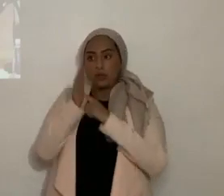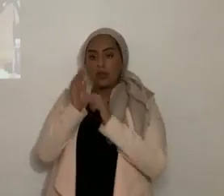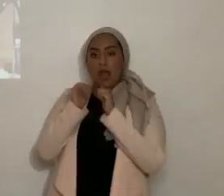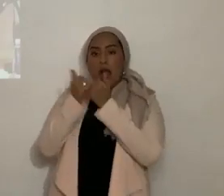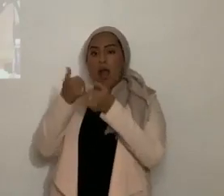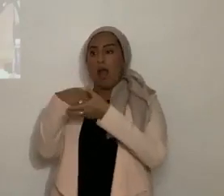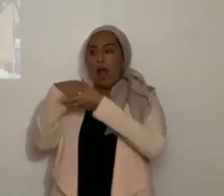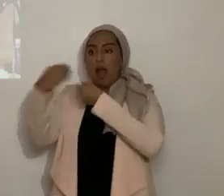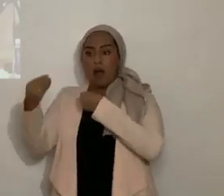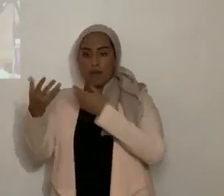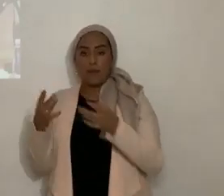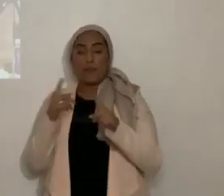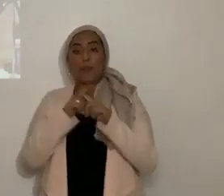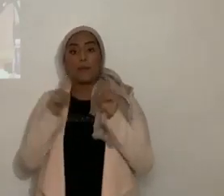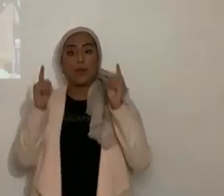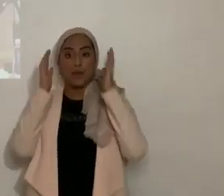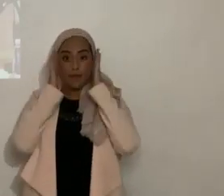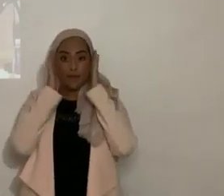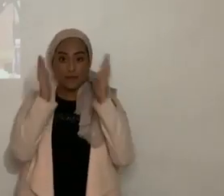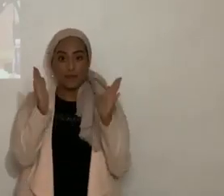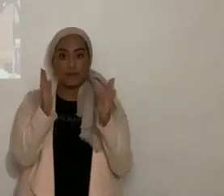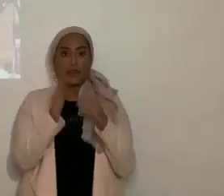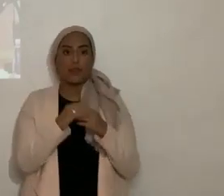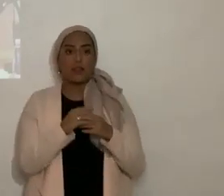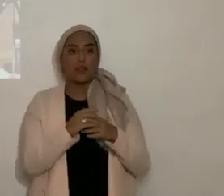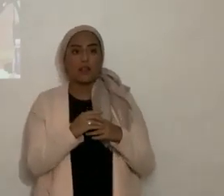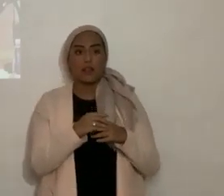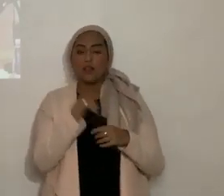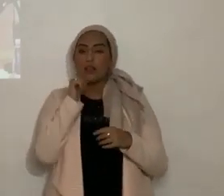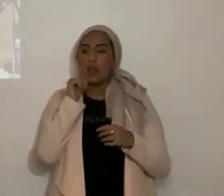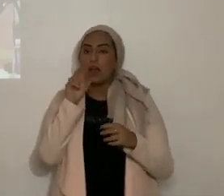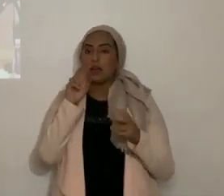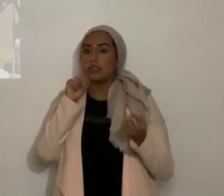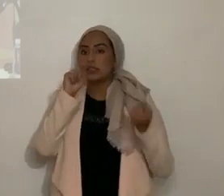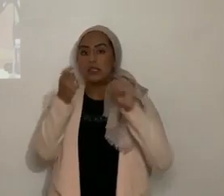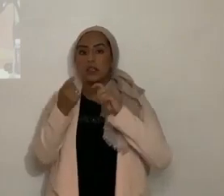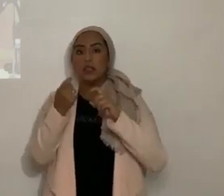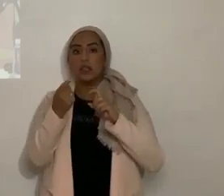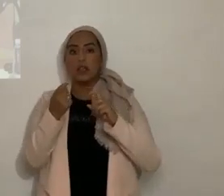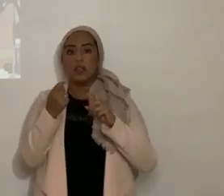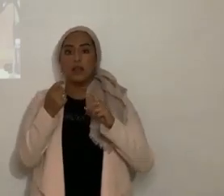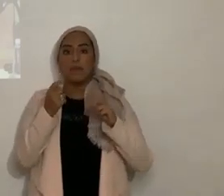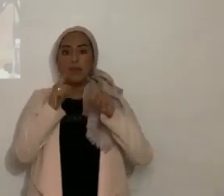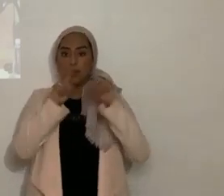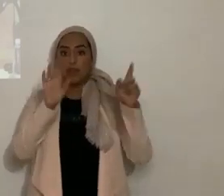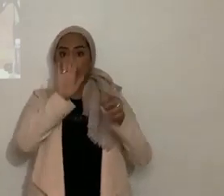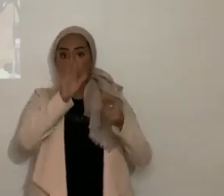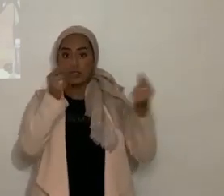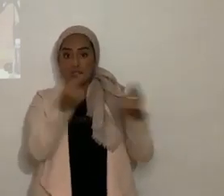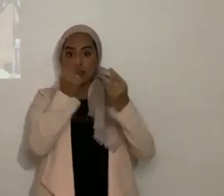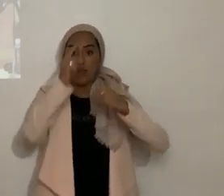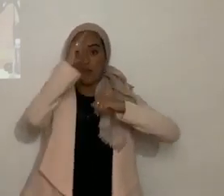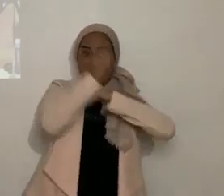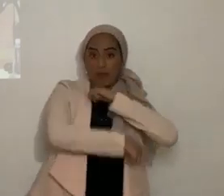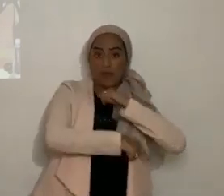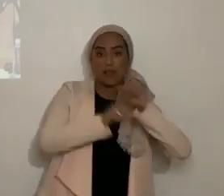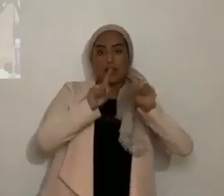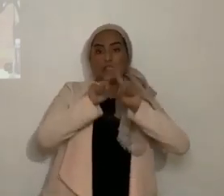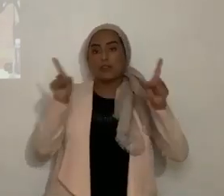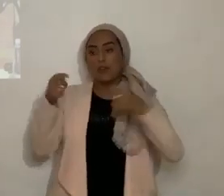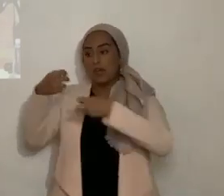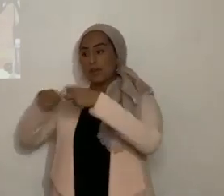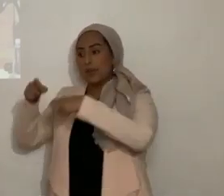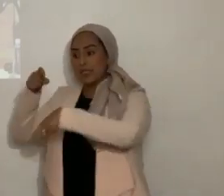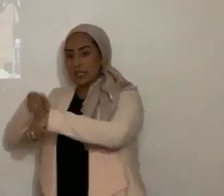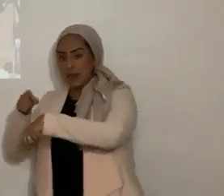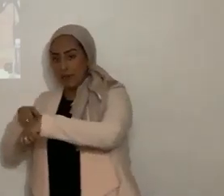salida. Pero mucha atención. No confundas una tribulación con las consecuencias de tus pecados. No confundas